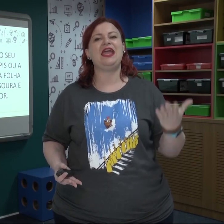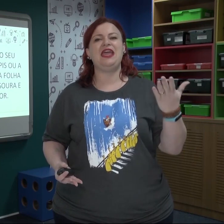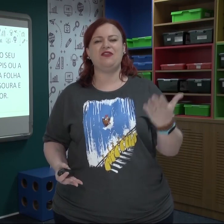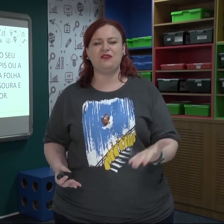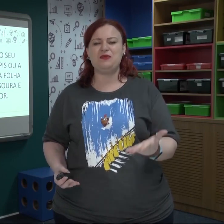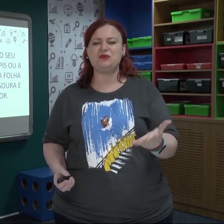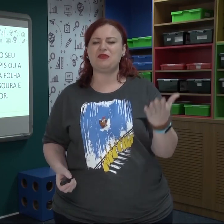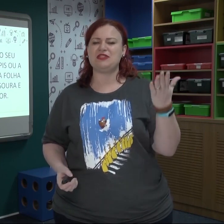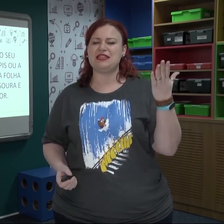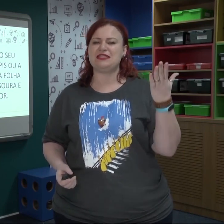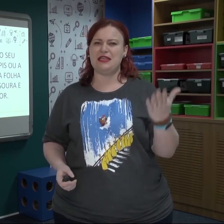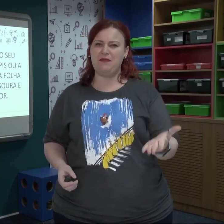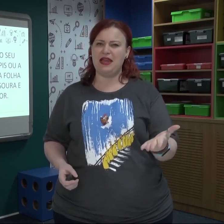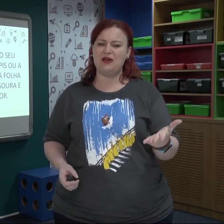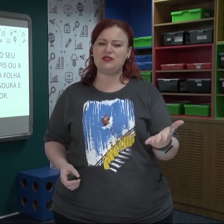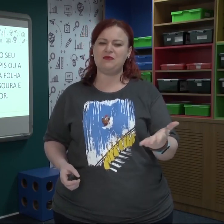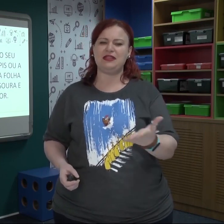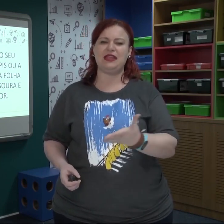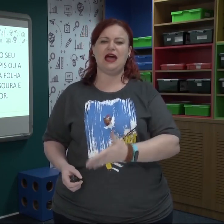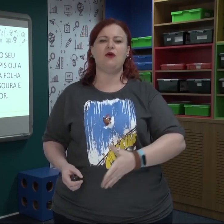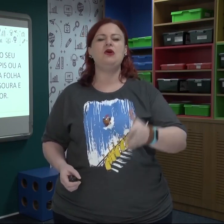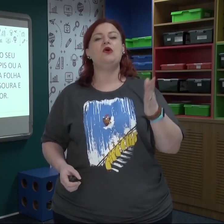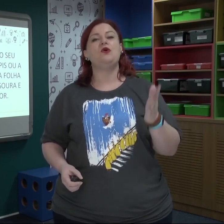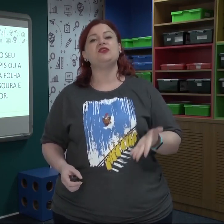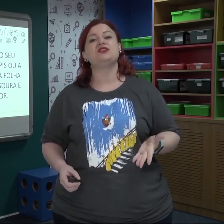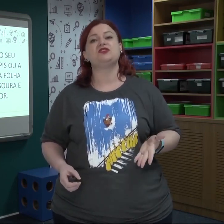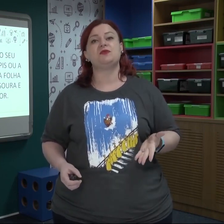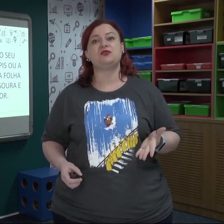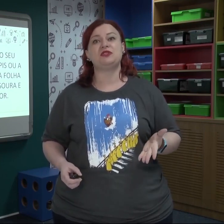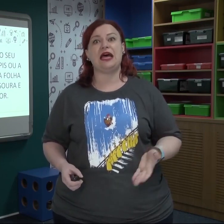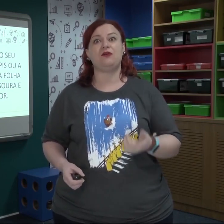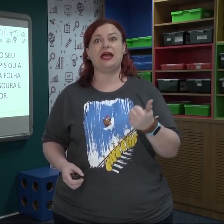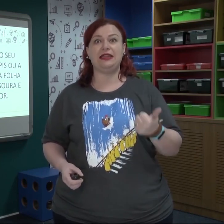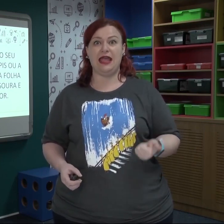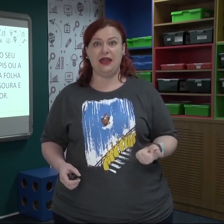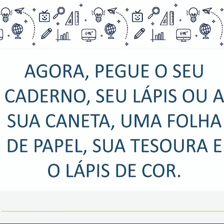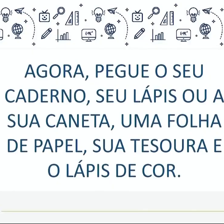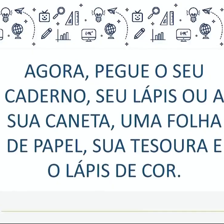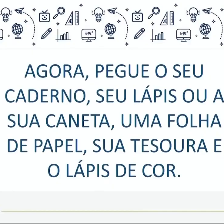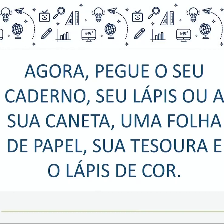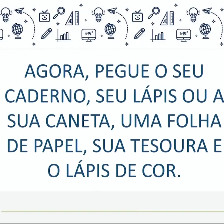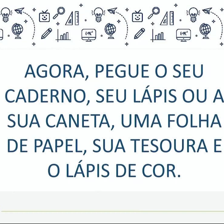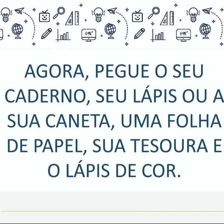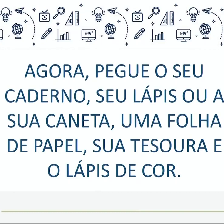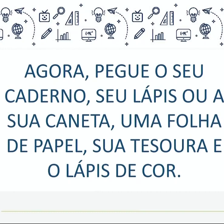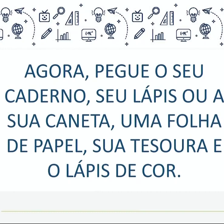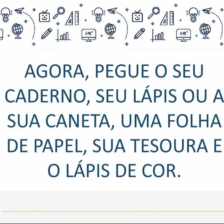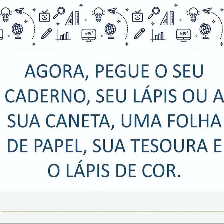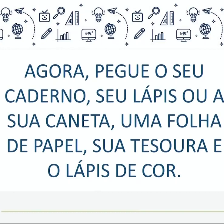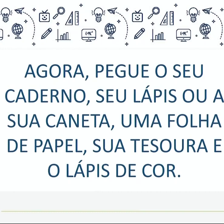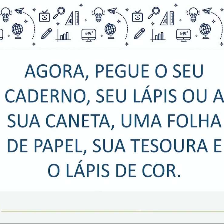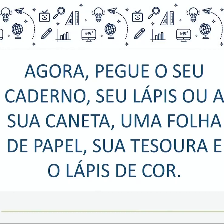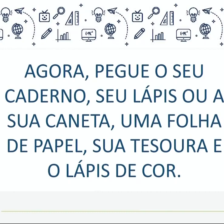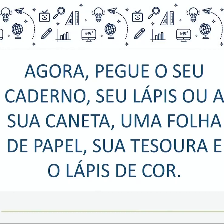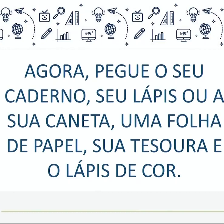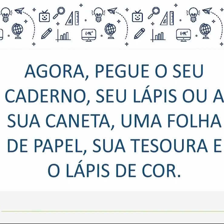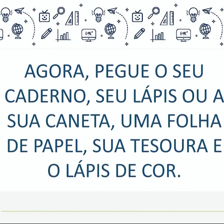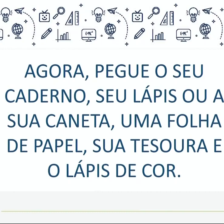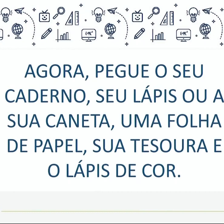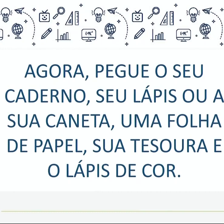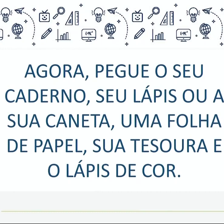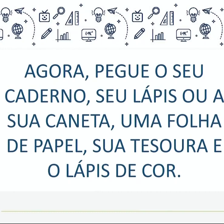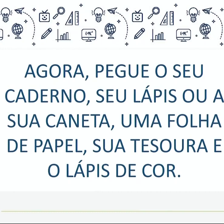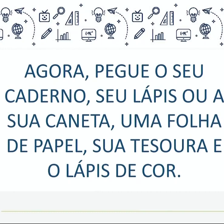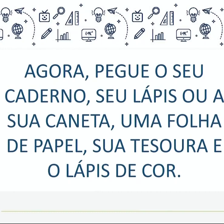aula, eu vou pedir para você separar o seu material. Hoje nós vamos usar o caderno, lápis, lápis de